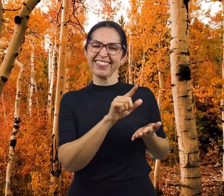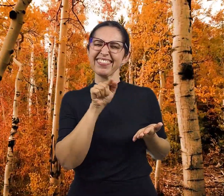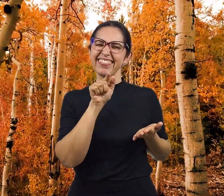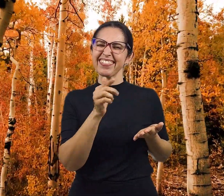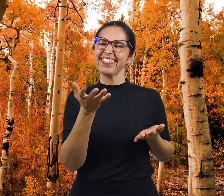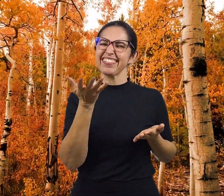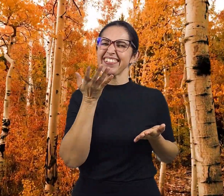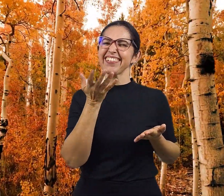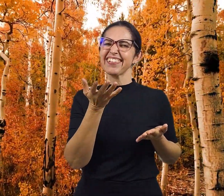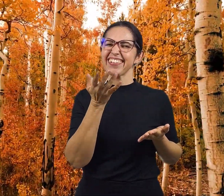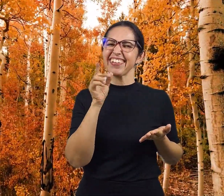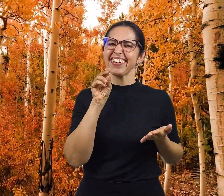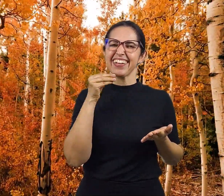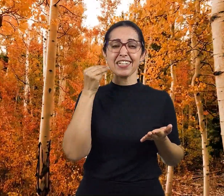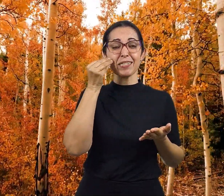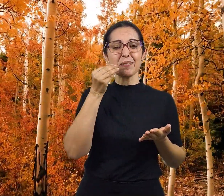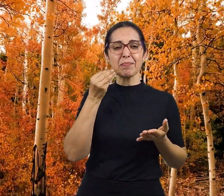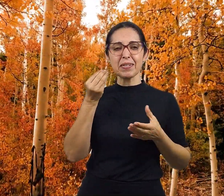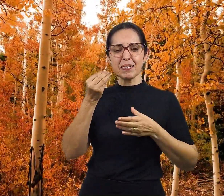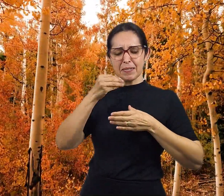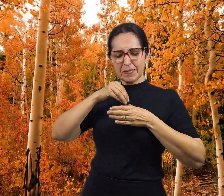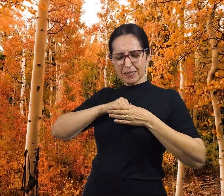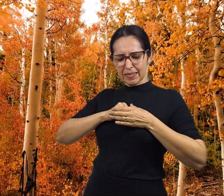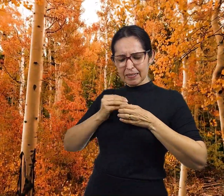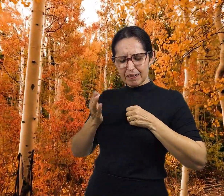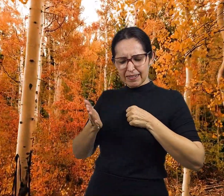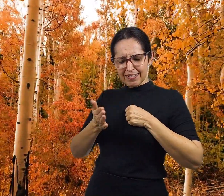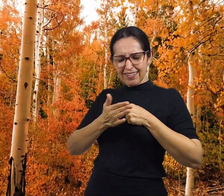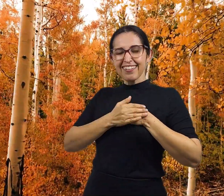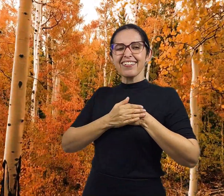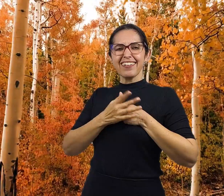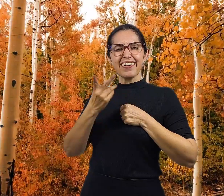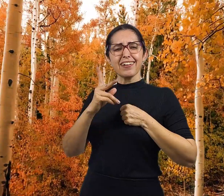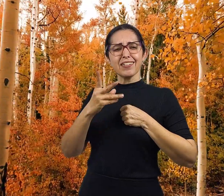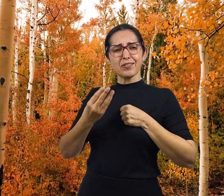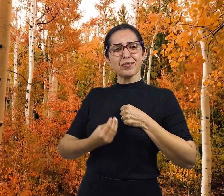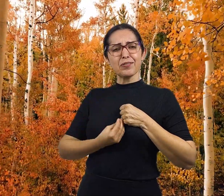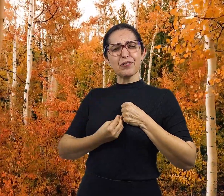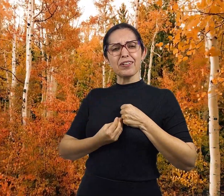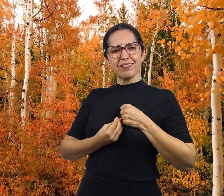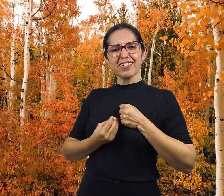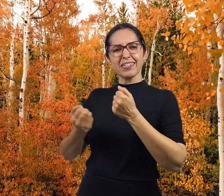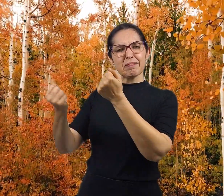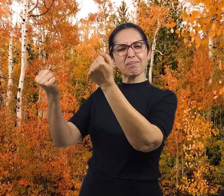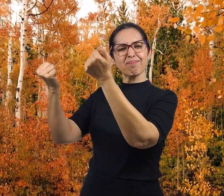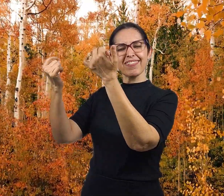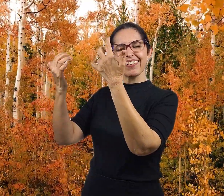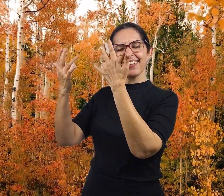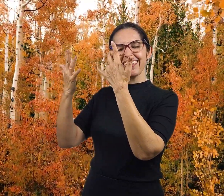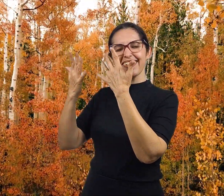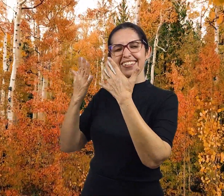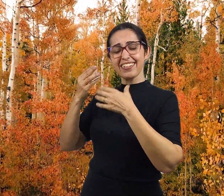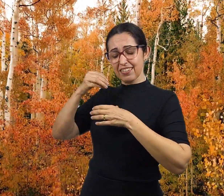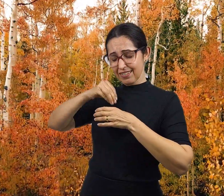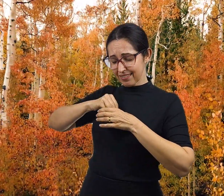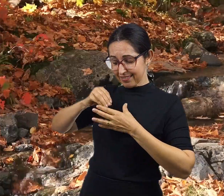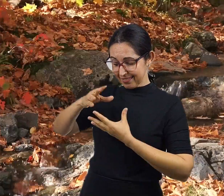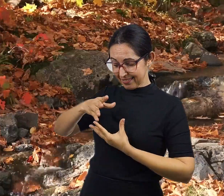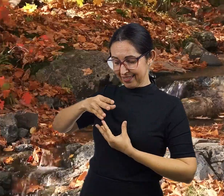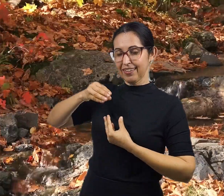habite na casa dele, porque assim ele vai satisfazer a sua alma com a sua bondade. E por fim, amados,